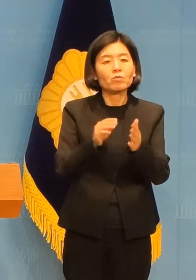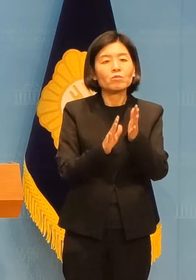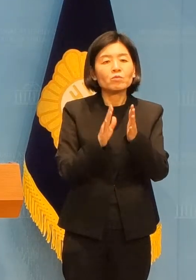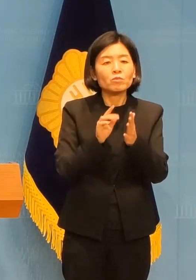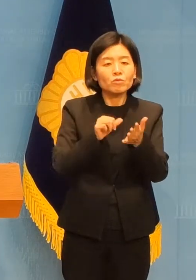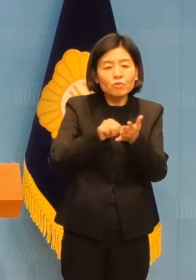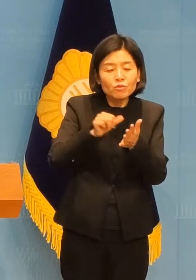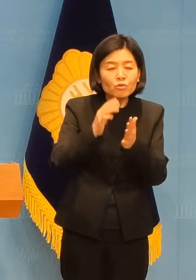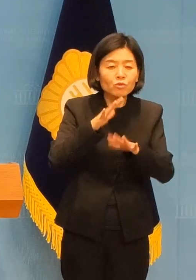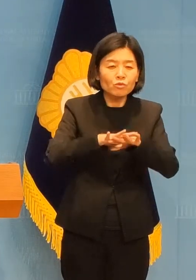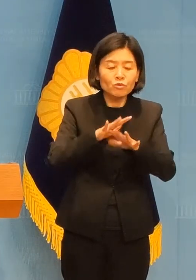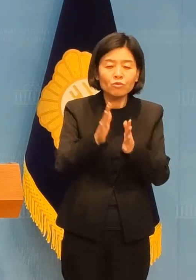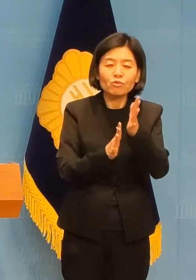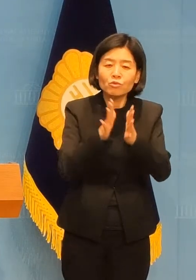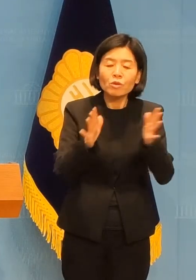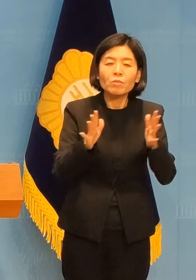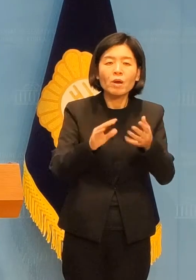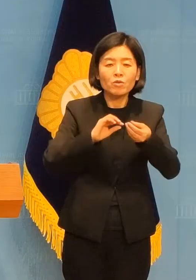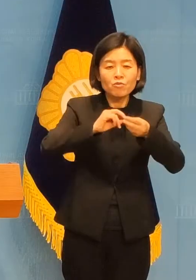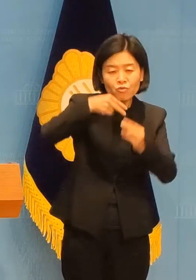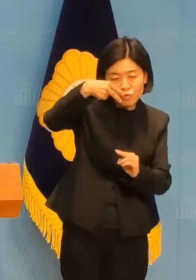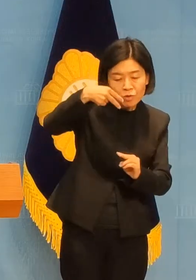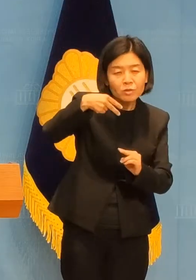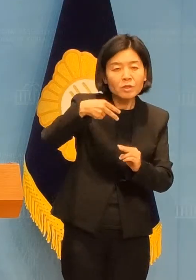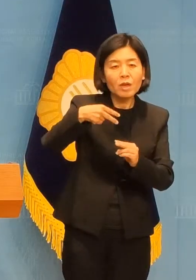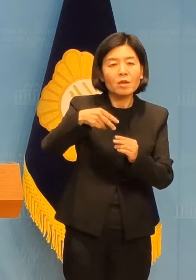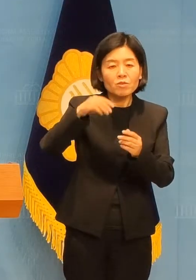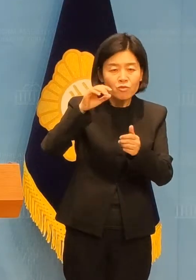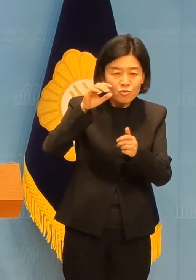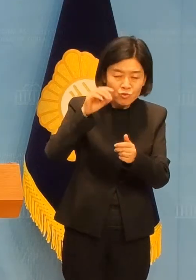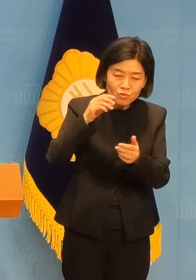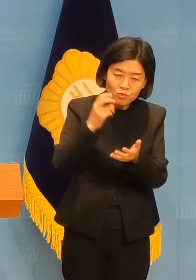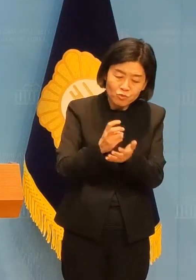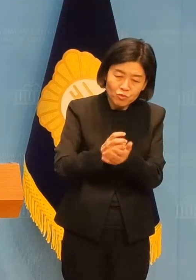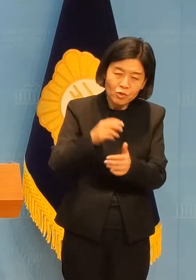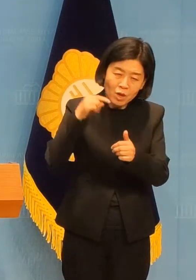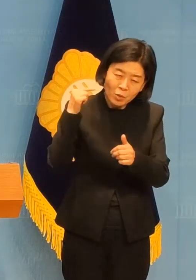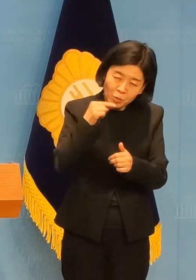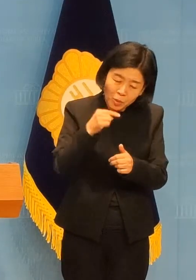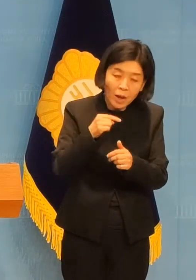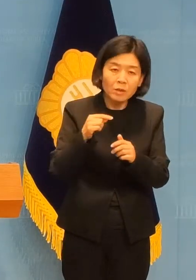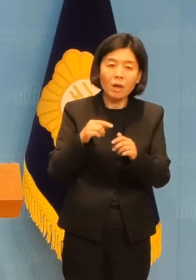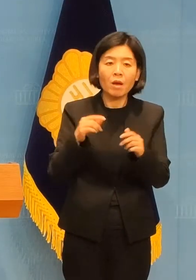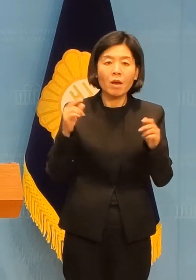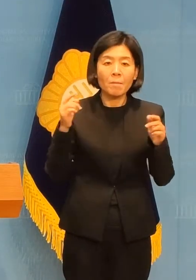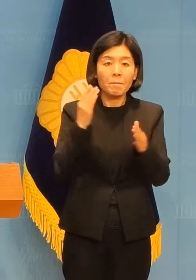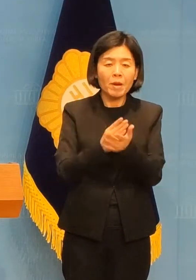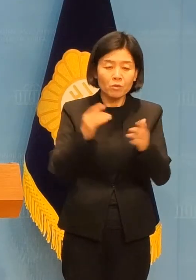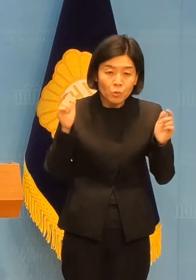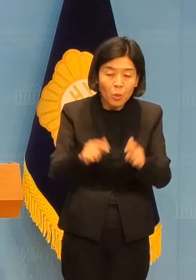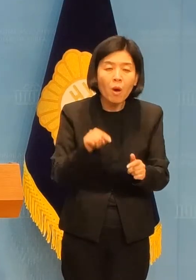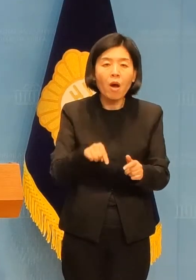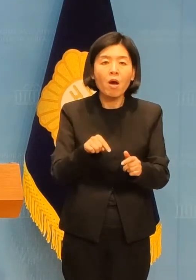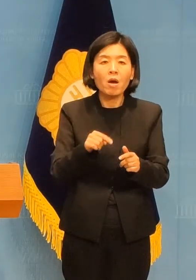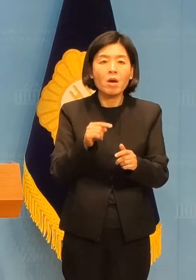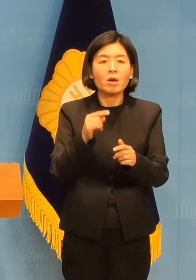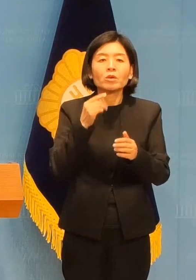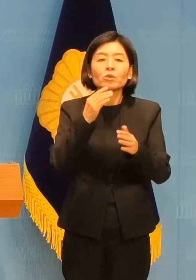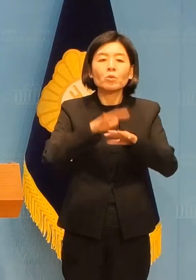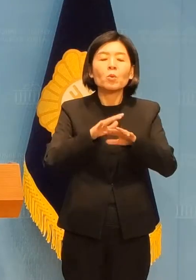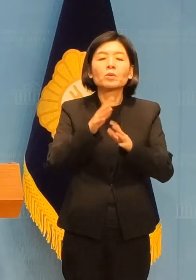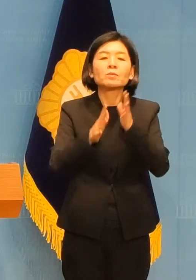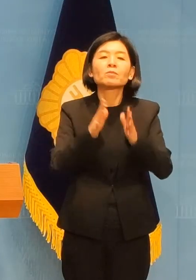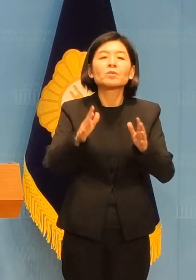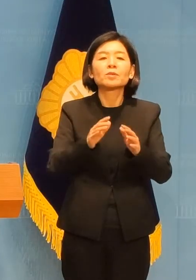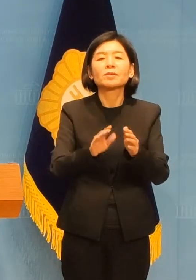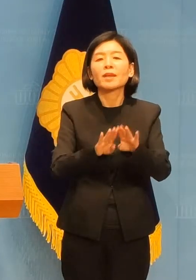유제품 시장 확대, 검역 규제 완화는 사실상 농산물 시장을 개방하는 조치입니다. 위치 정보, 개인 데이터